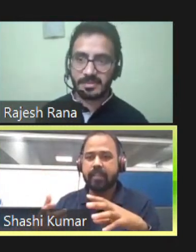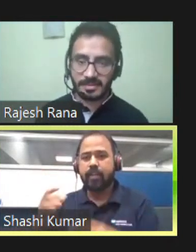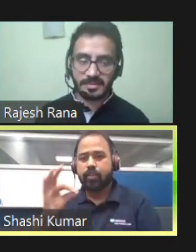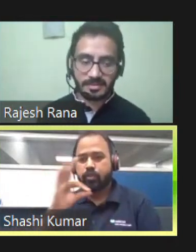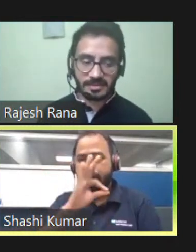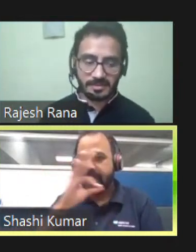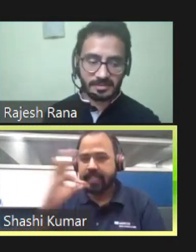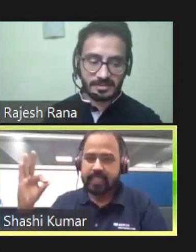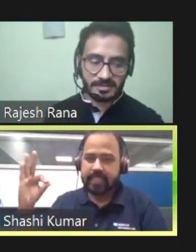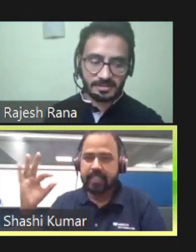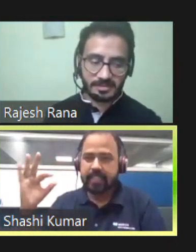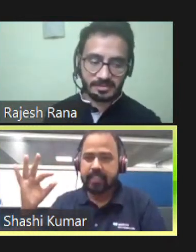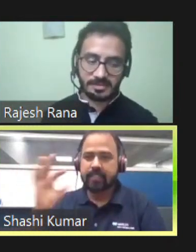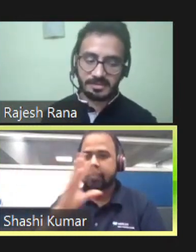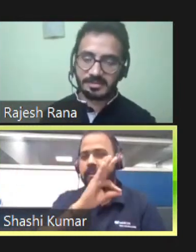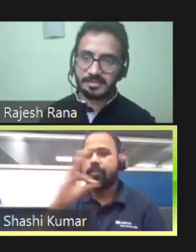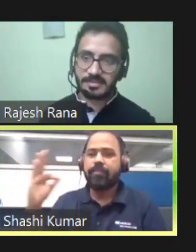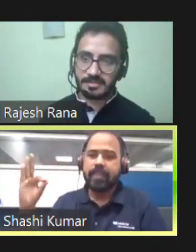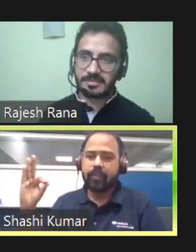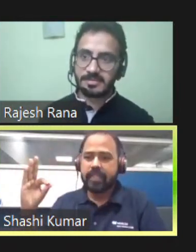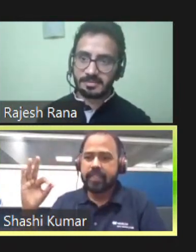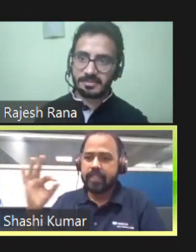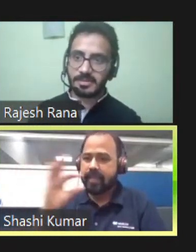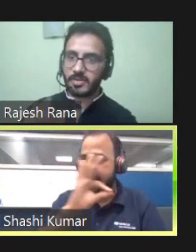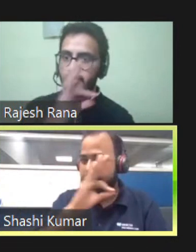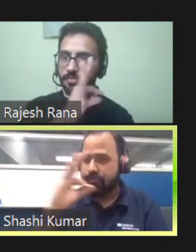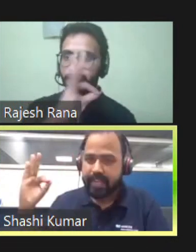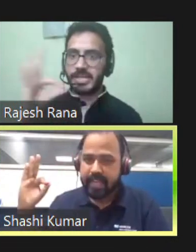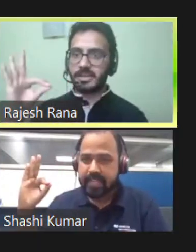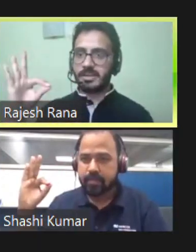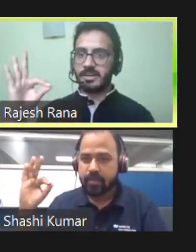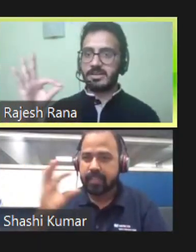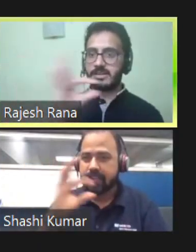आता है. So week is like this. Week को कैसे कहना है?